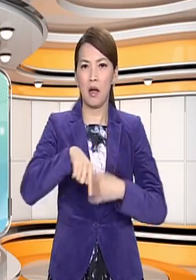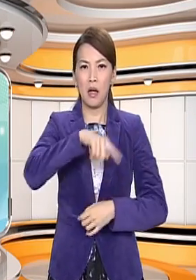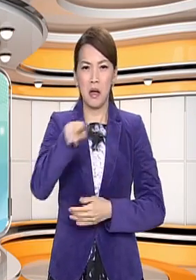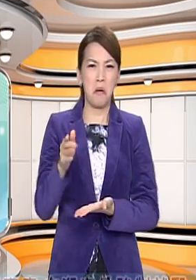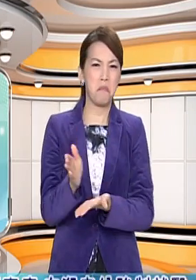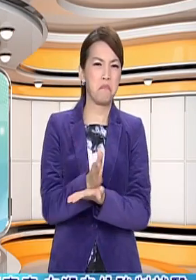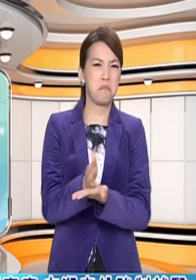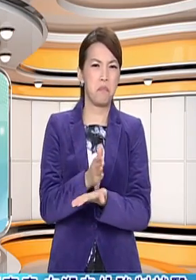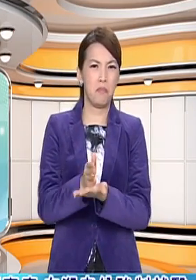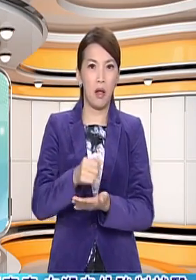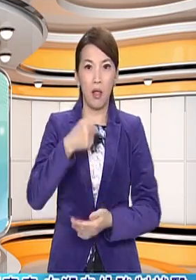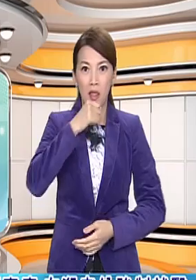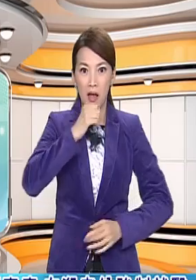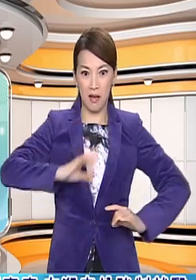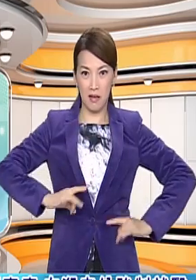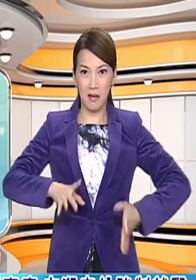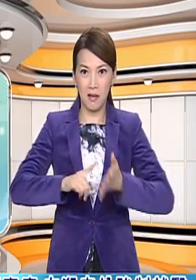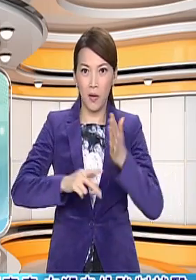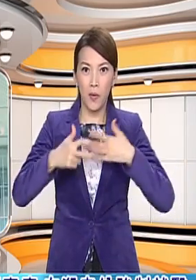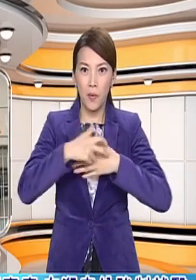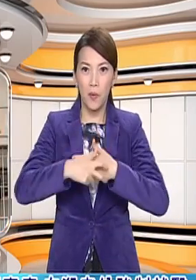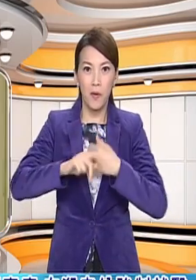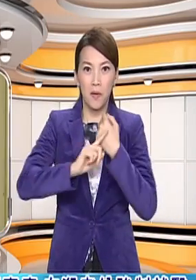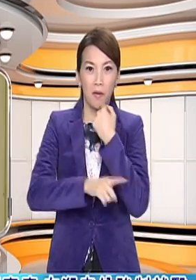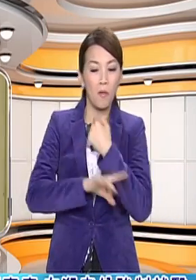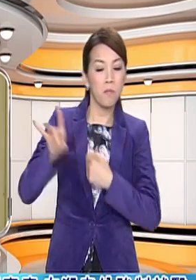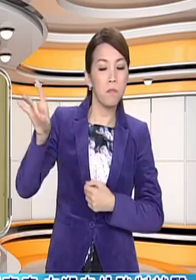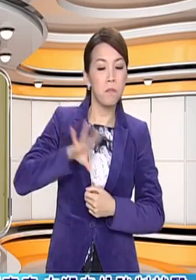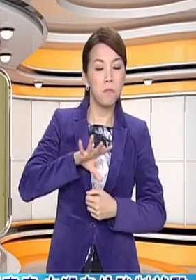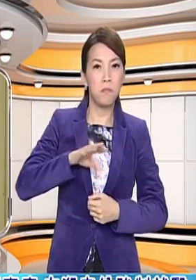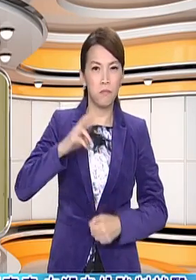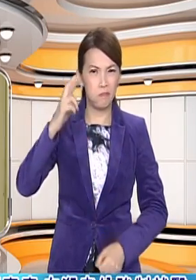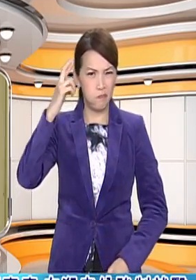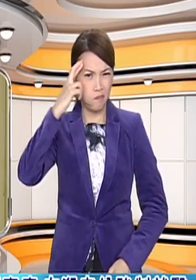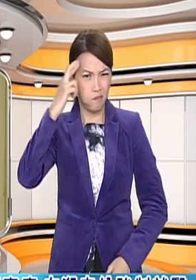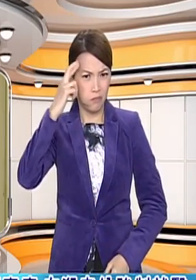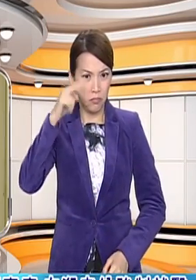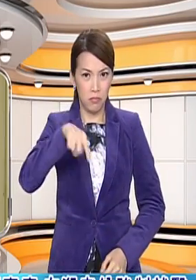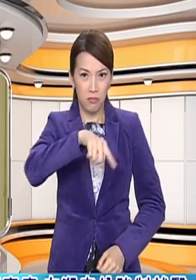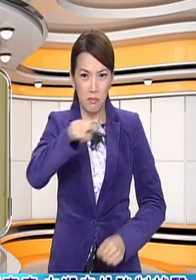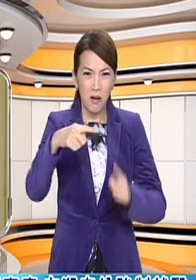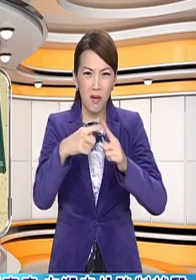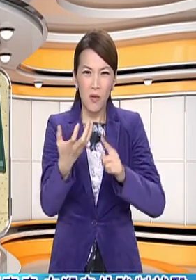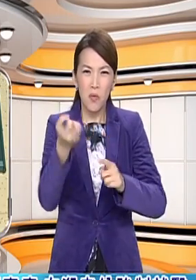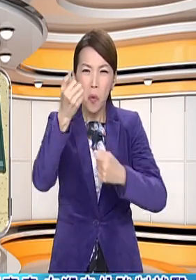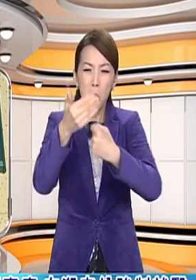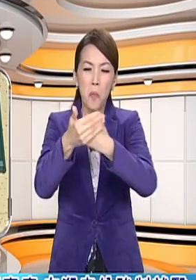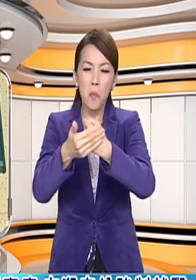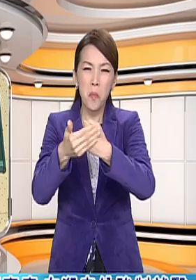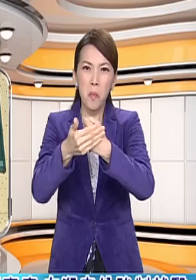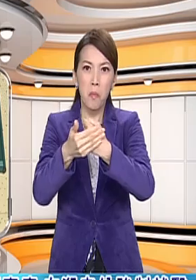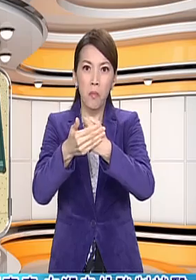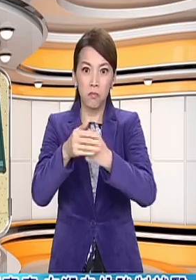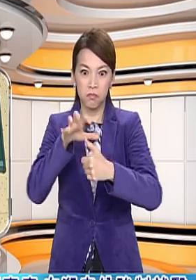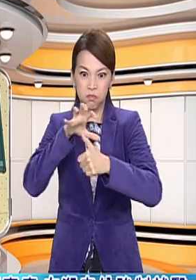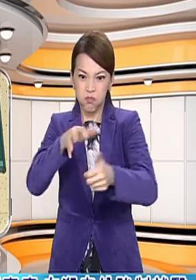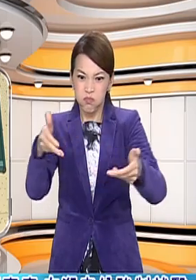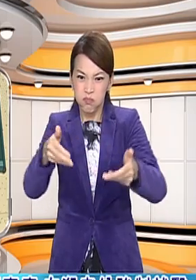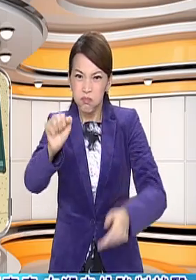评国内精神卫生法以保障精神病患的人权为由限制强制